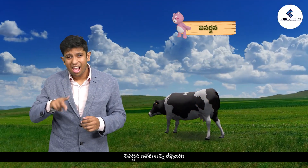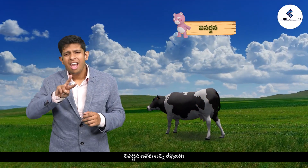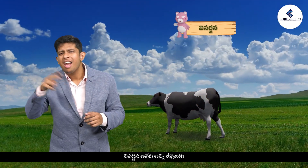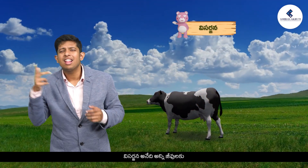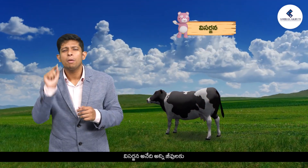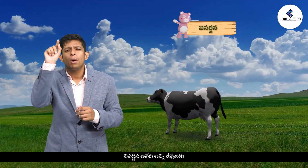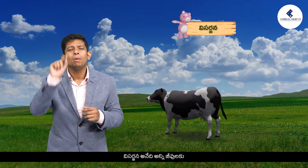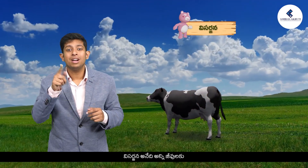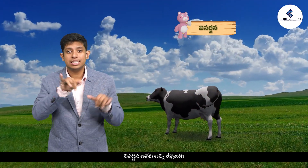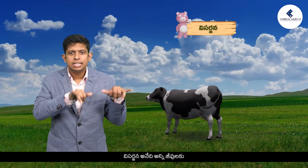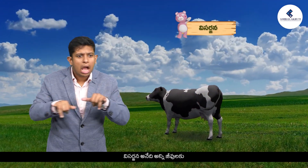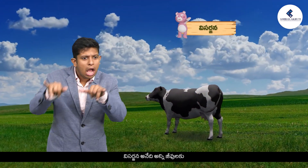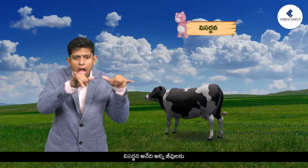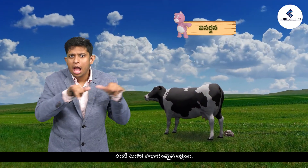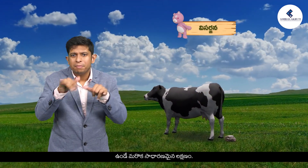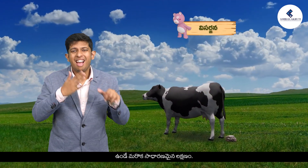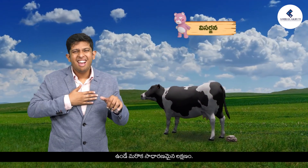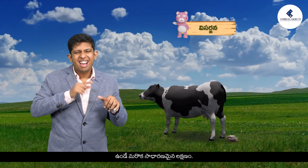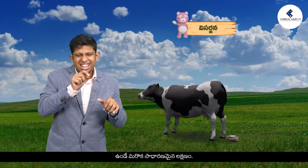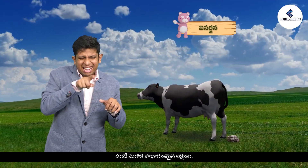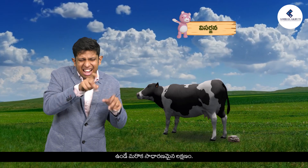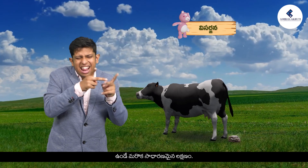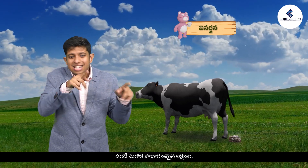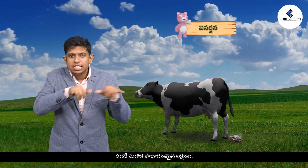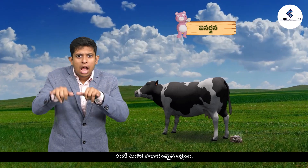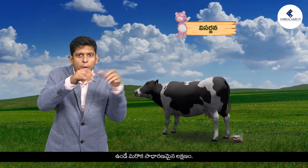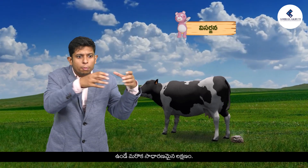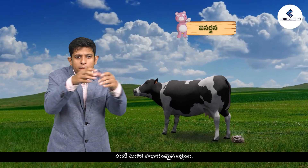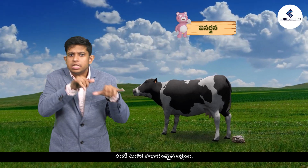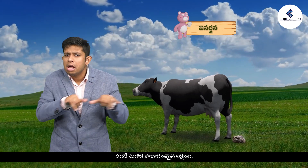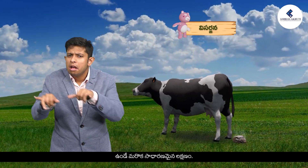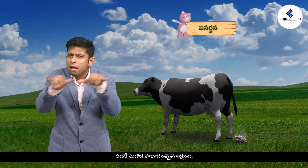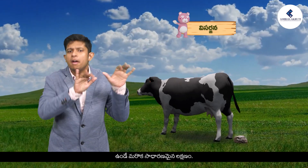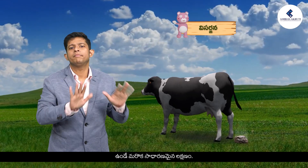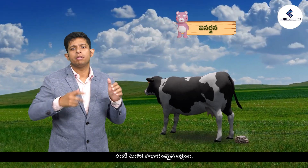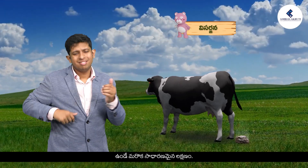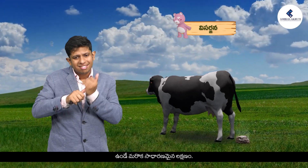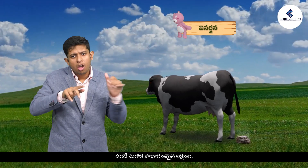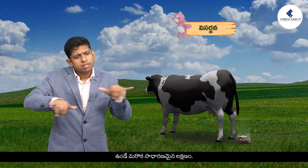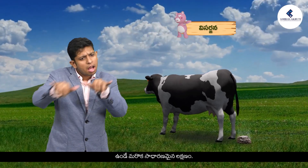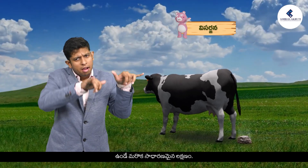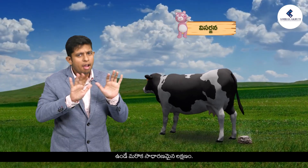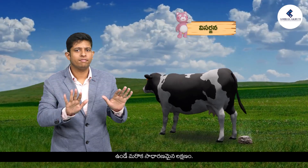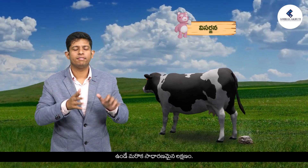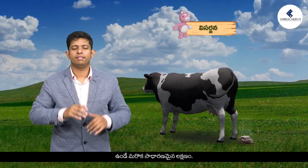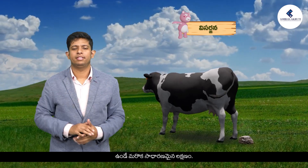విసర్జన అనేది అన్ని జీవులకు ఉండే మరొక సాధారణమైన లక్షణం.